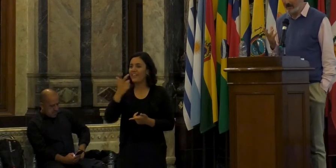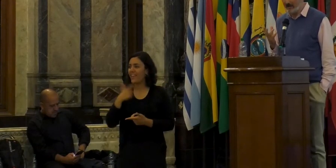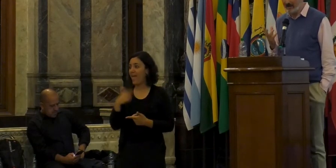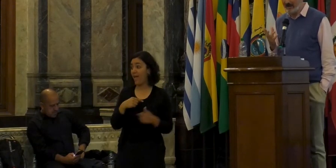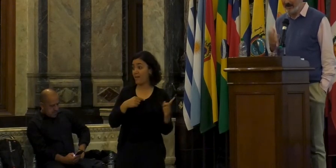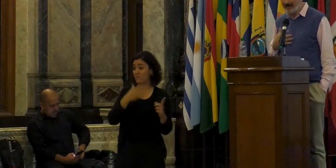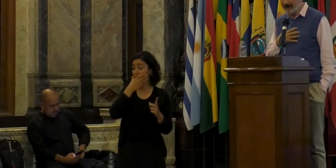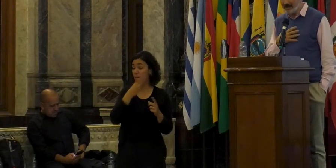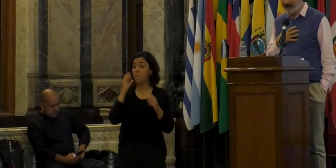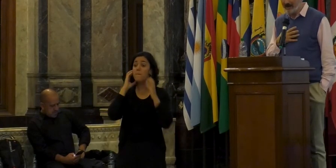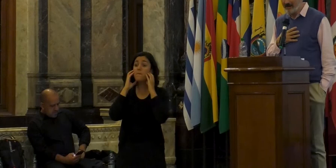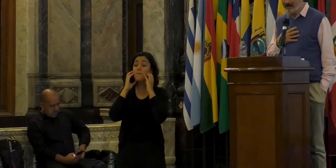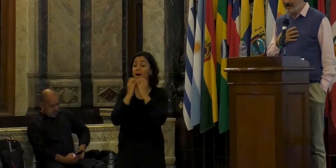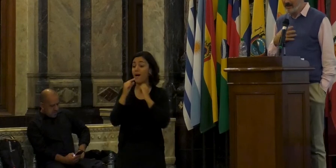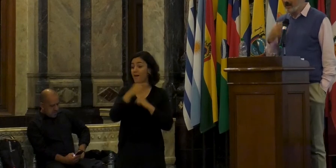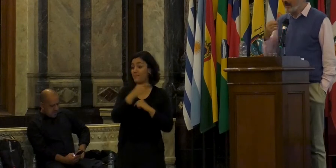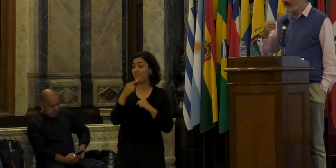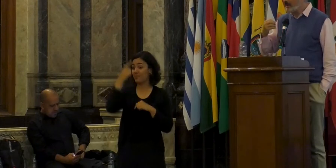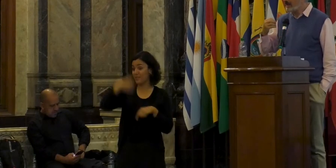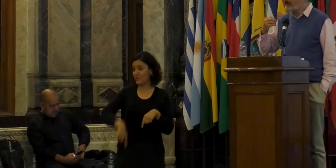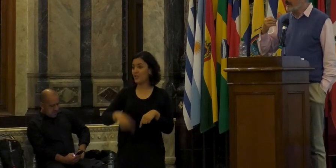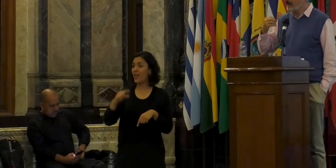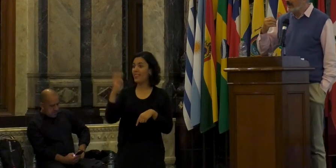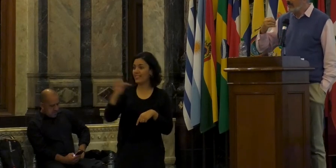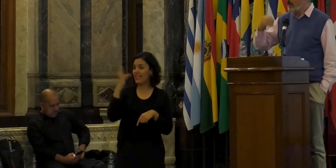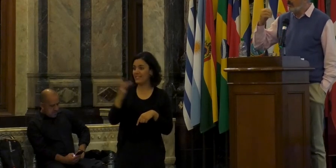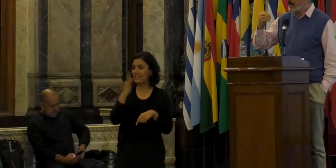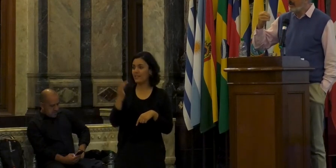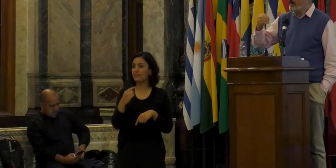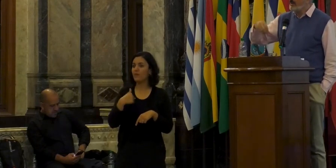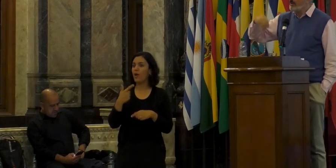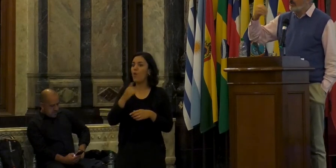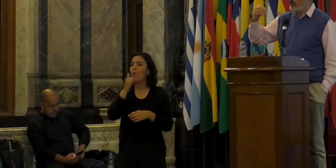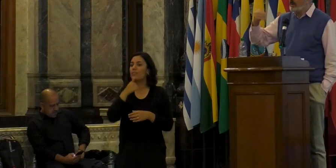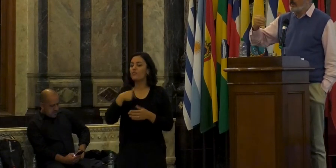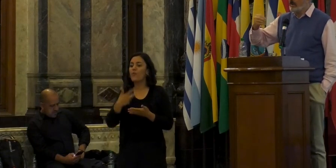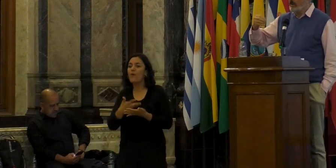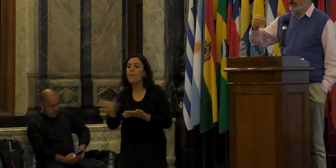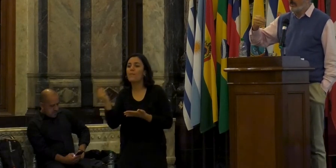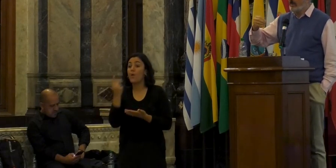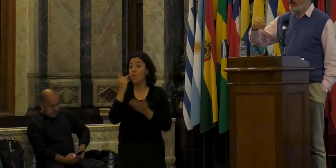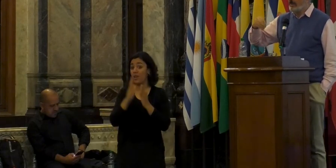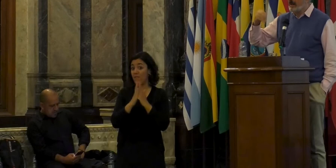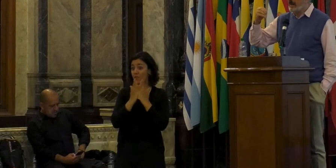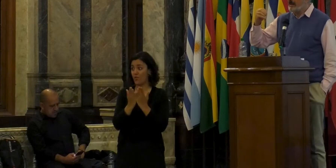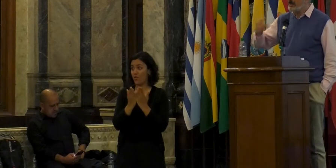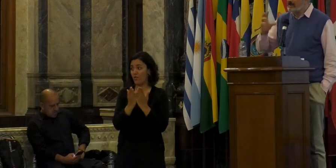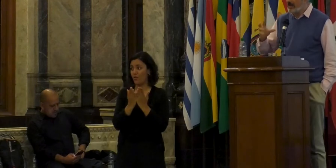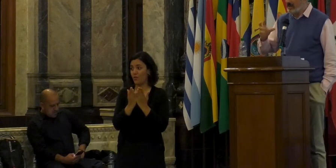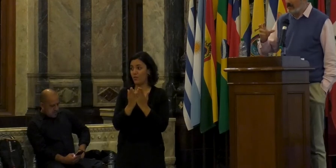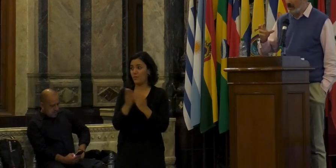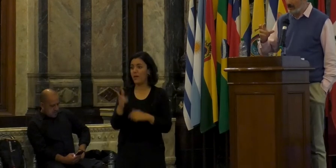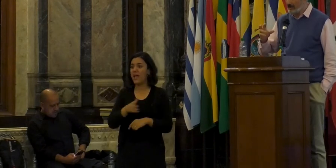barbudo del taller dice, cuenta esto de, me compré un libro para